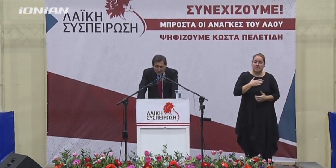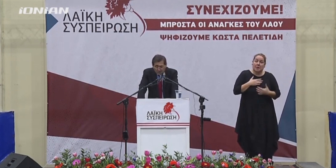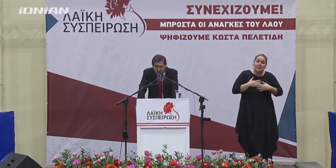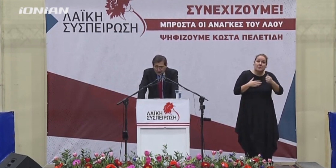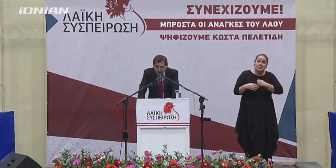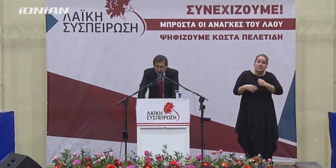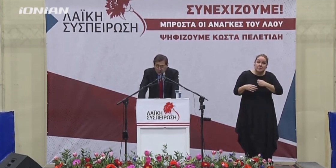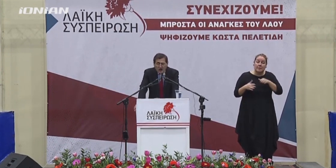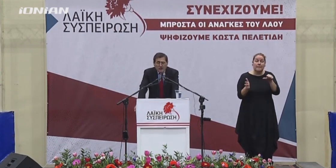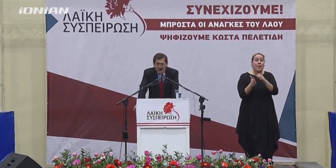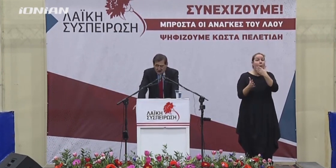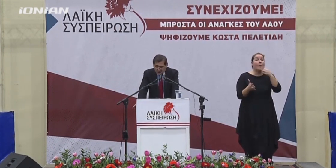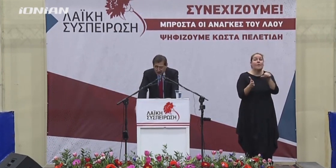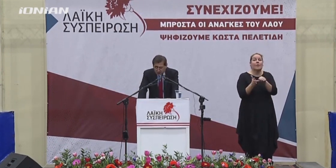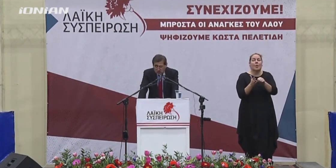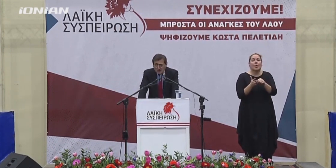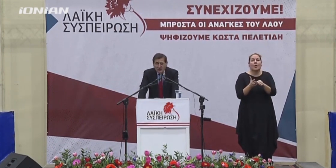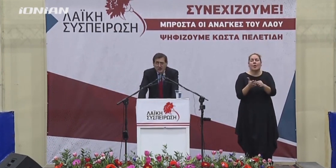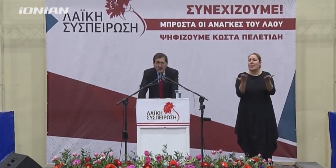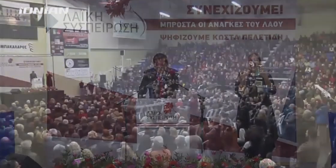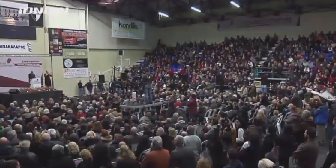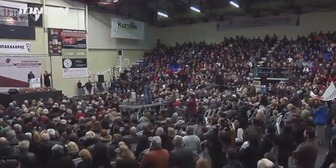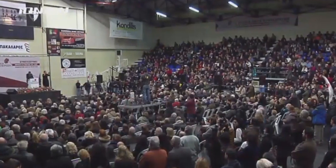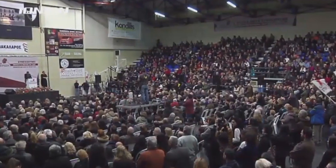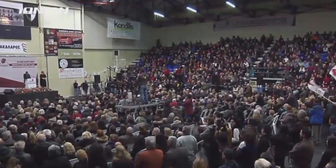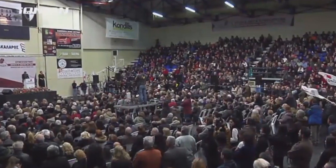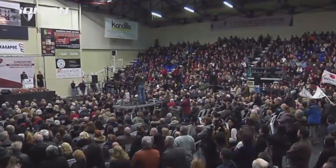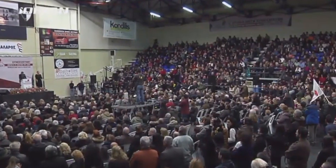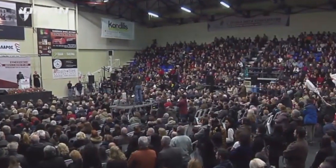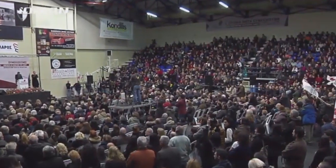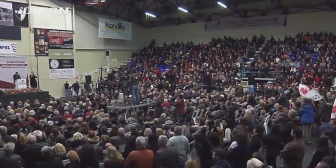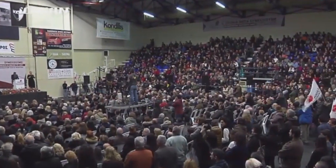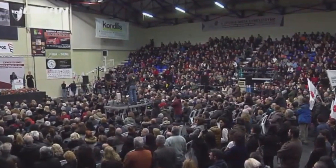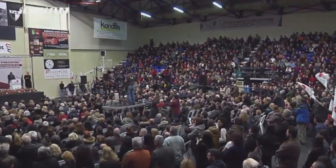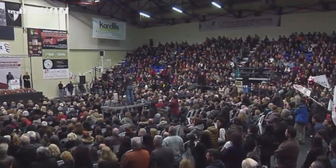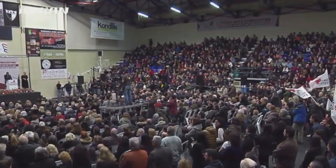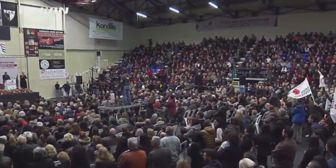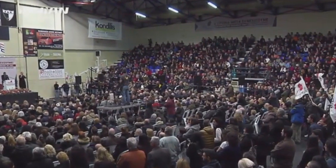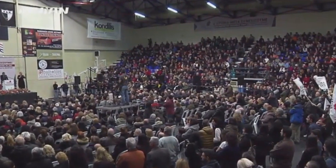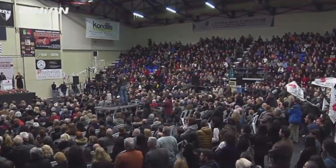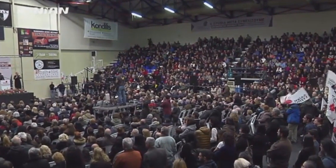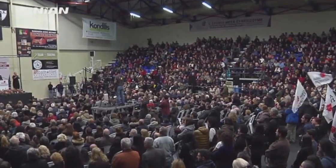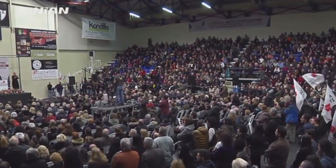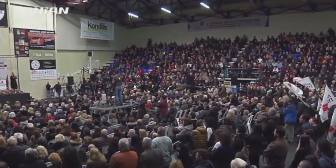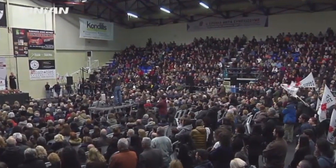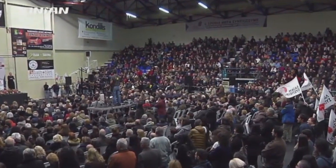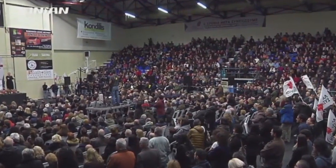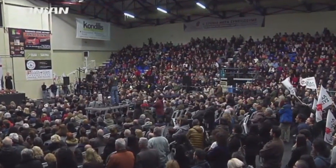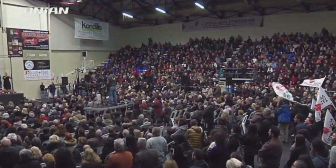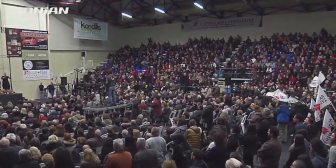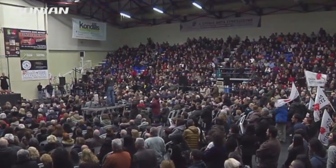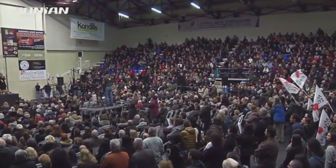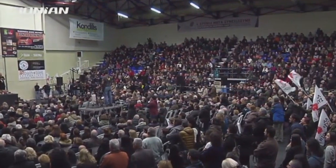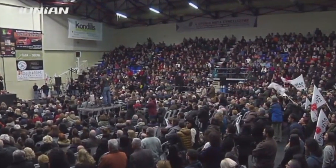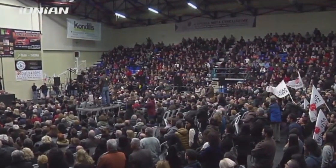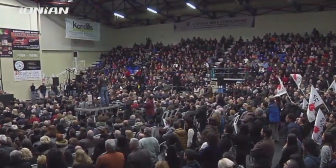όμορφη πόλη την πόλη που δεν έχει ανέργους, φτώχεια, νεολαία με αδιέξοδα, παιδιά στην